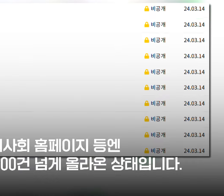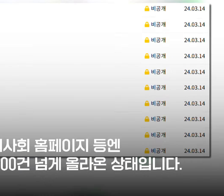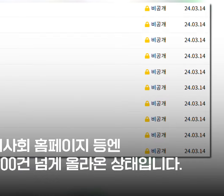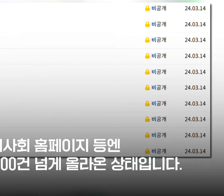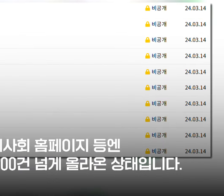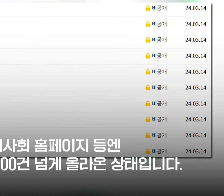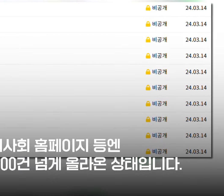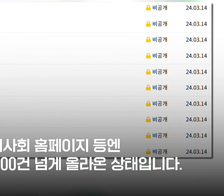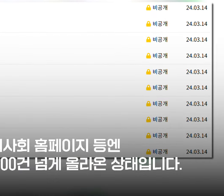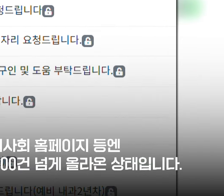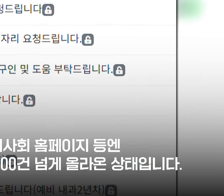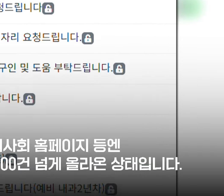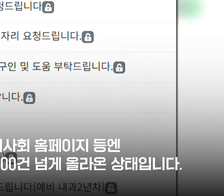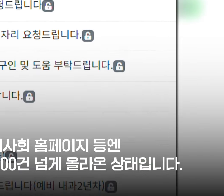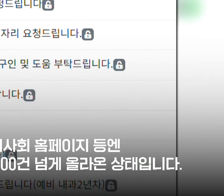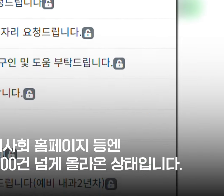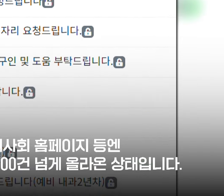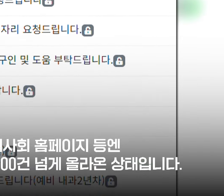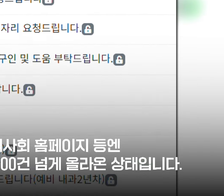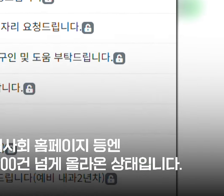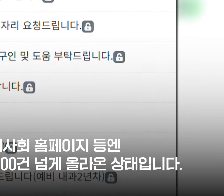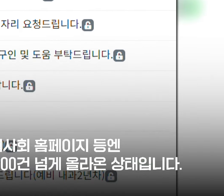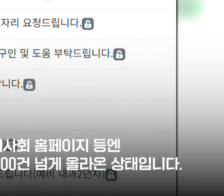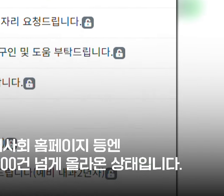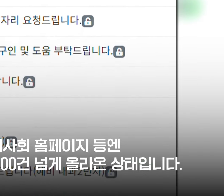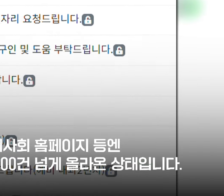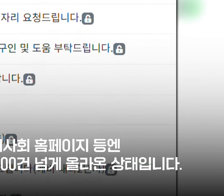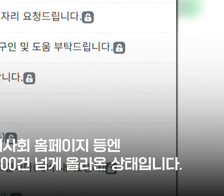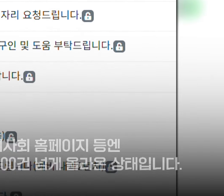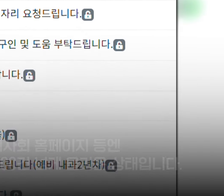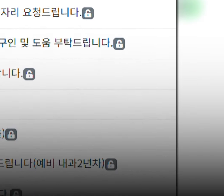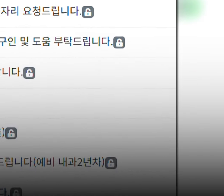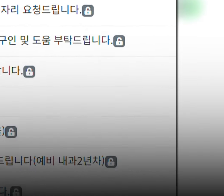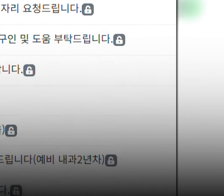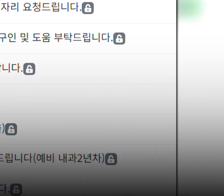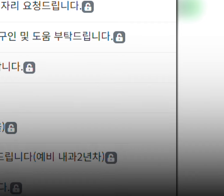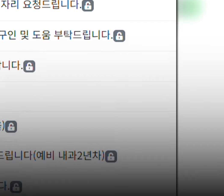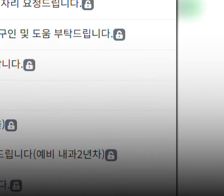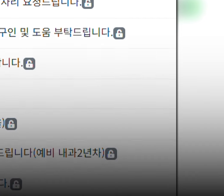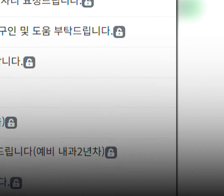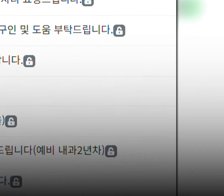서울시 의사회 홈페이지 등엔 구직을 신청하는 글이 200건 넘게 올라온 상태입니다.